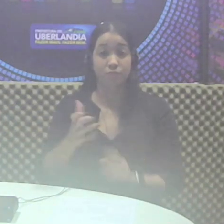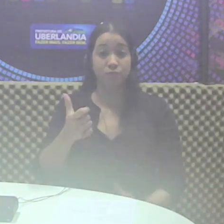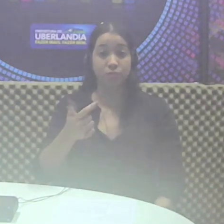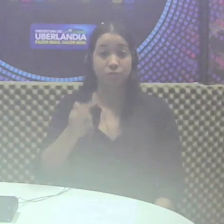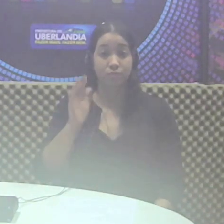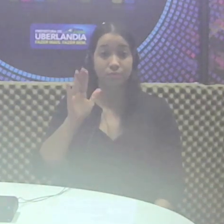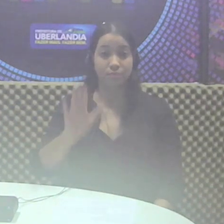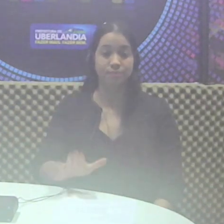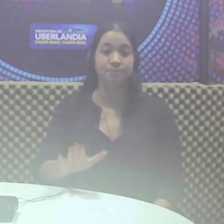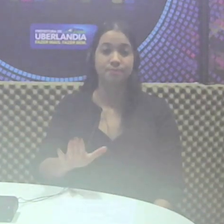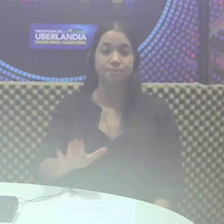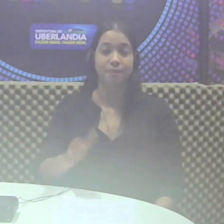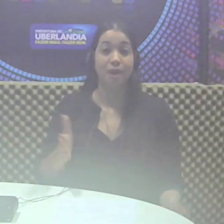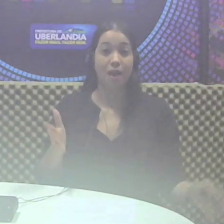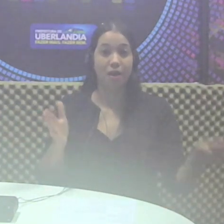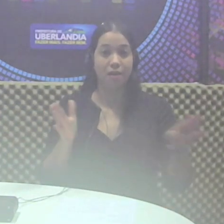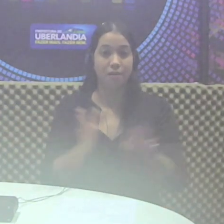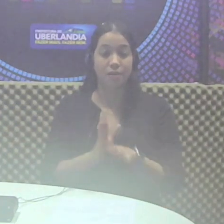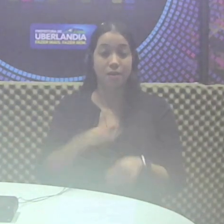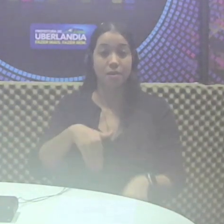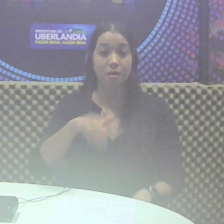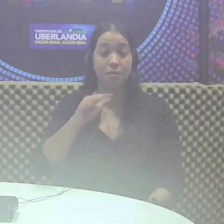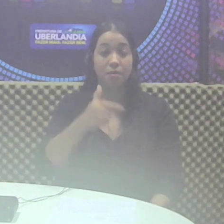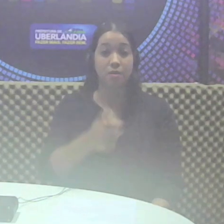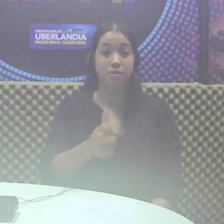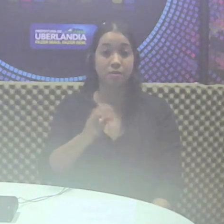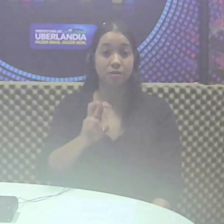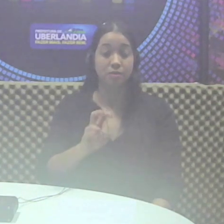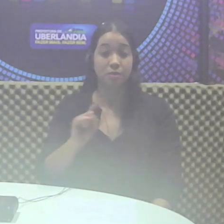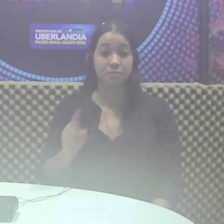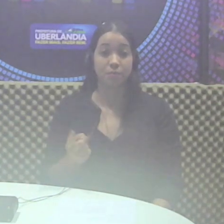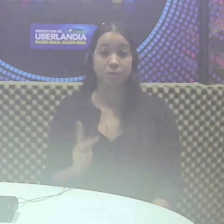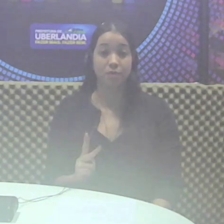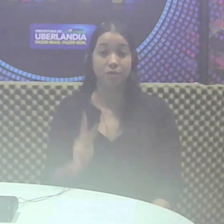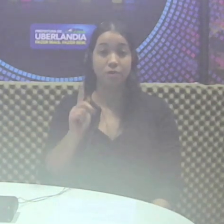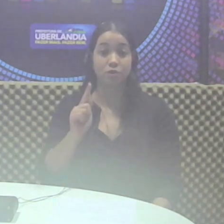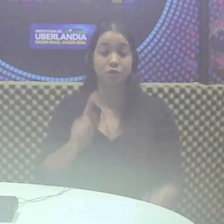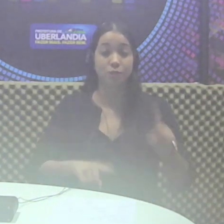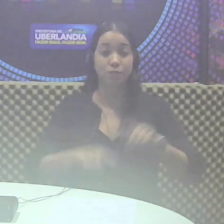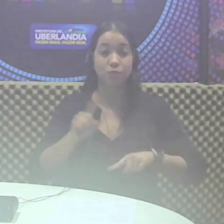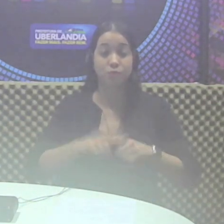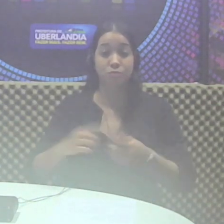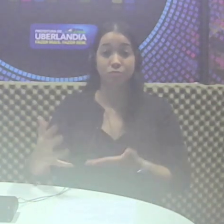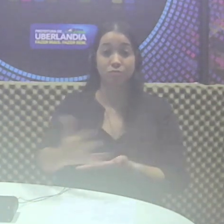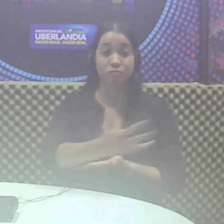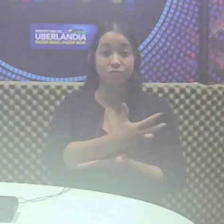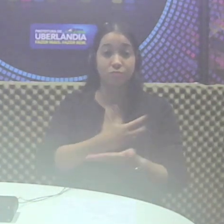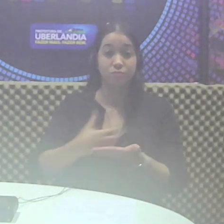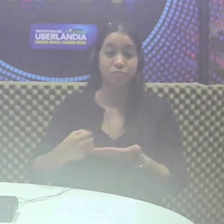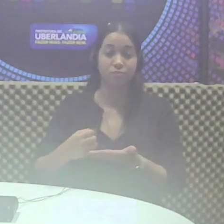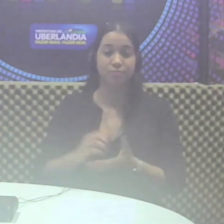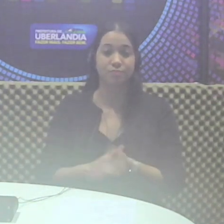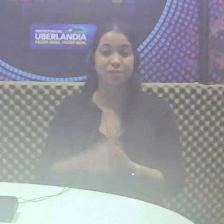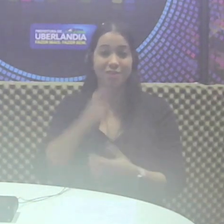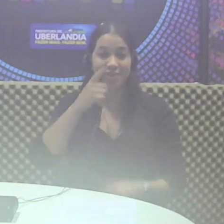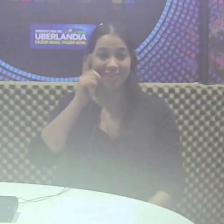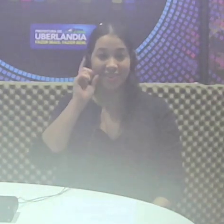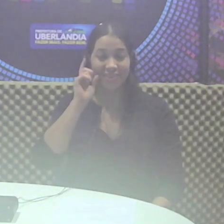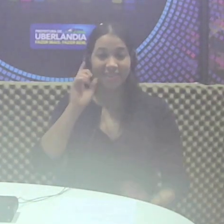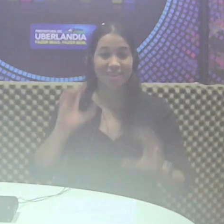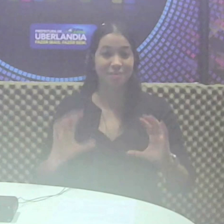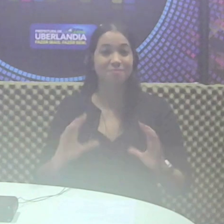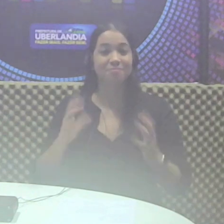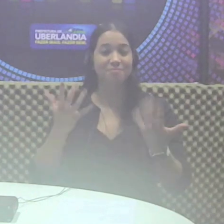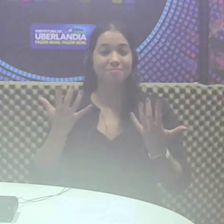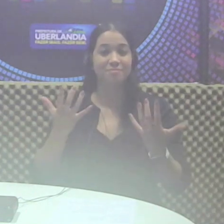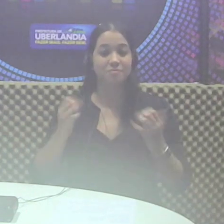tarde. Até o momento, mais de 75 toneladas de produtos foram arrecadados. Ontem, a campanha